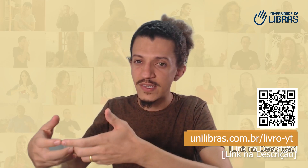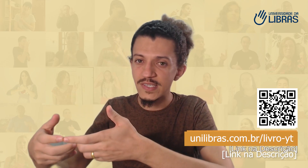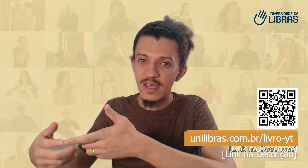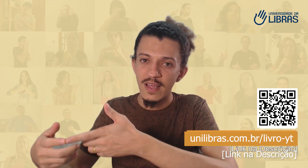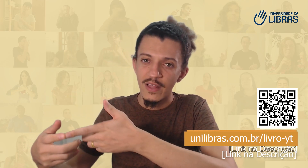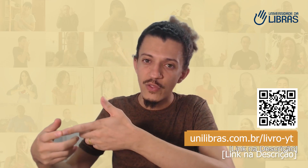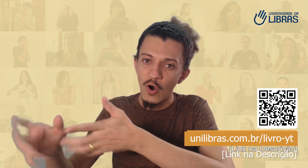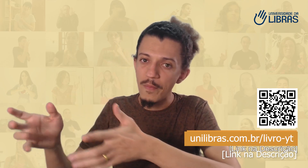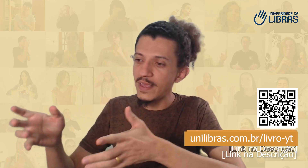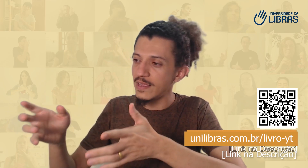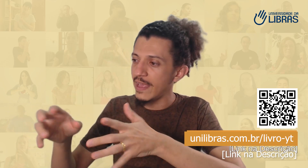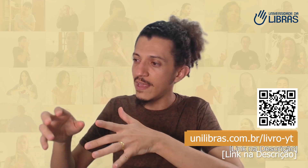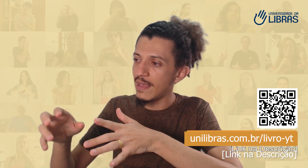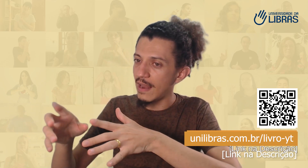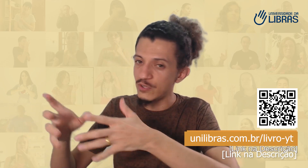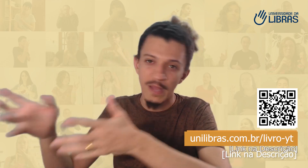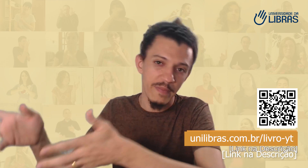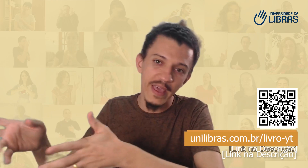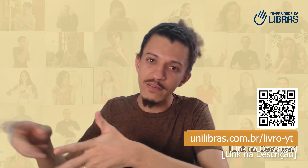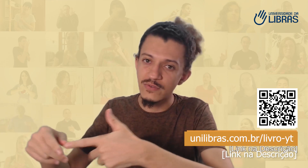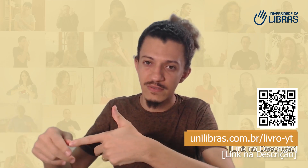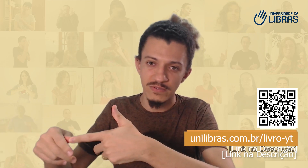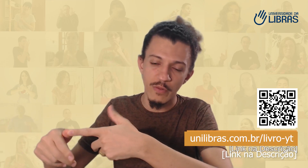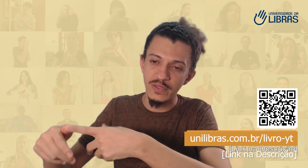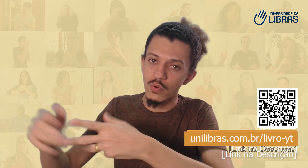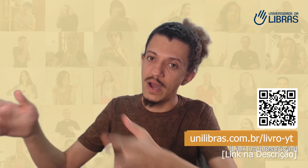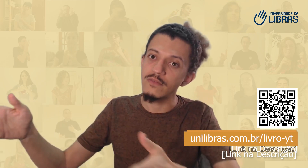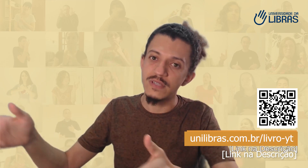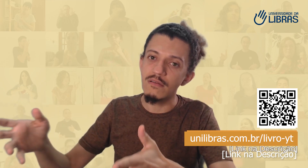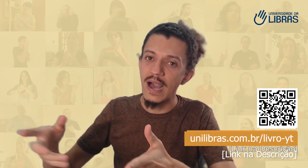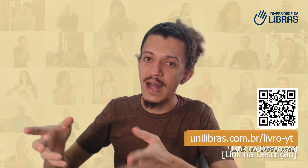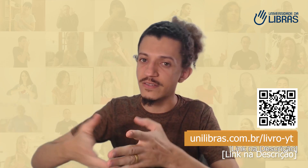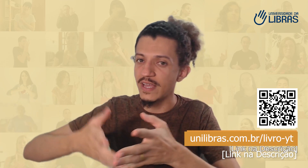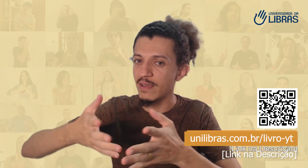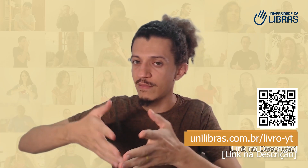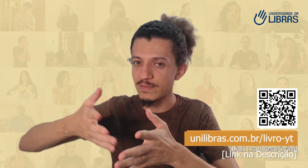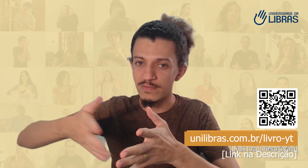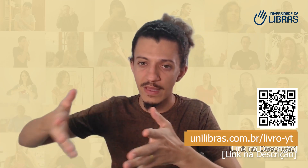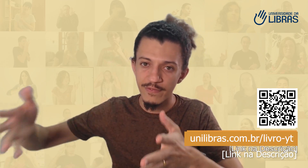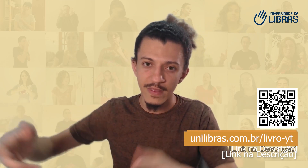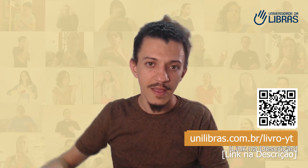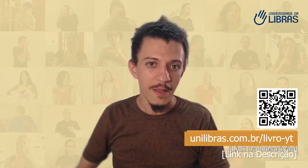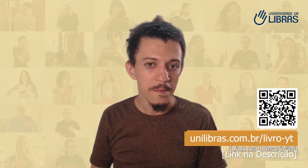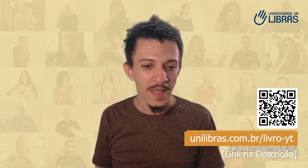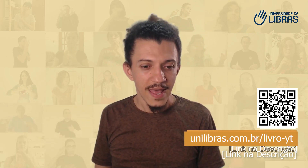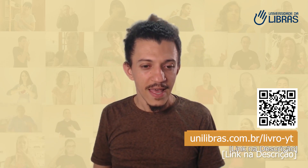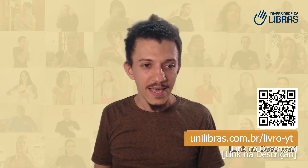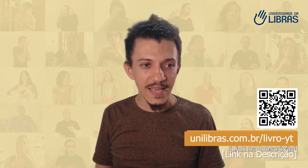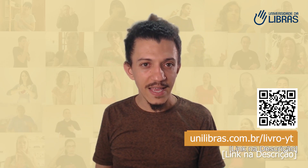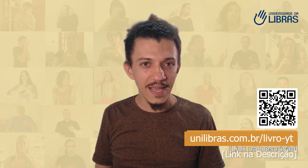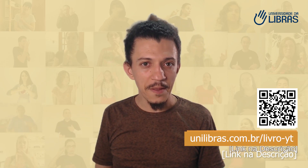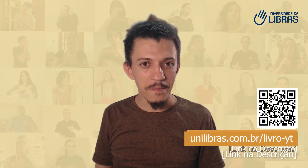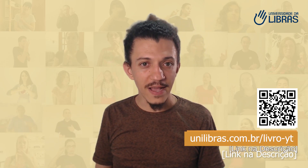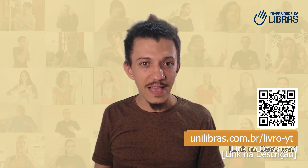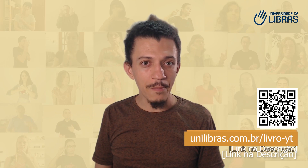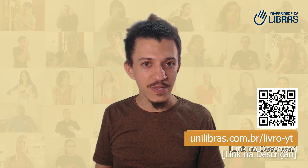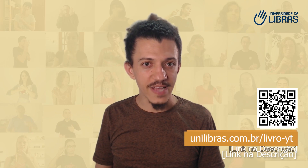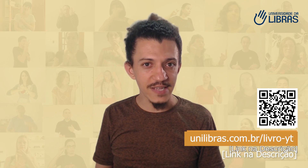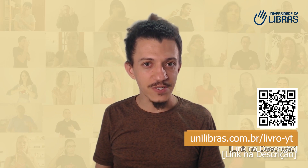estudantes dormem em alojamentos, geralmente quartos alugados, né? E naquele processo,